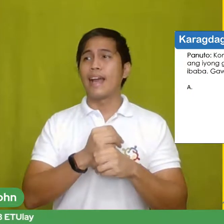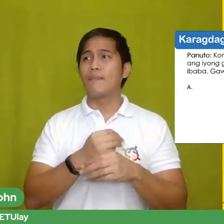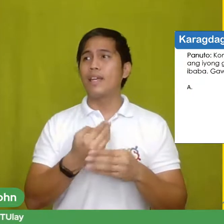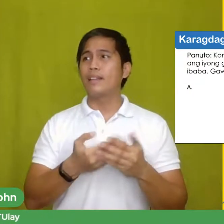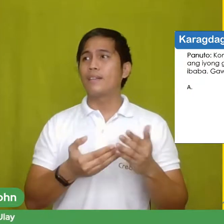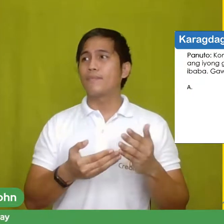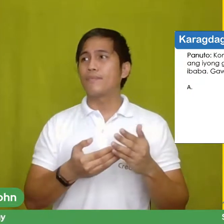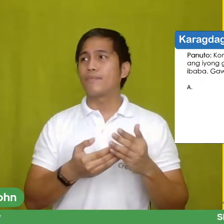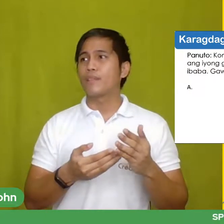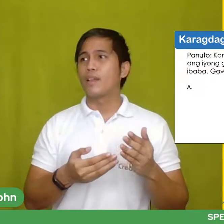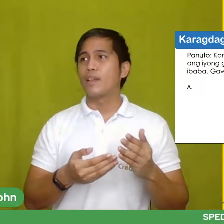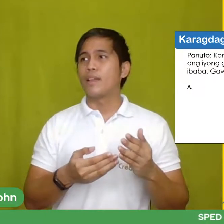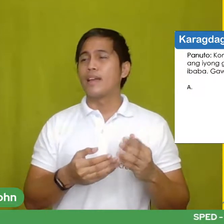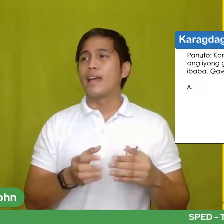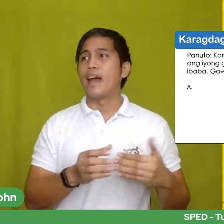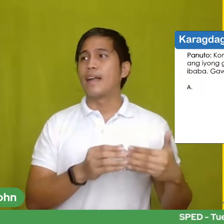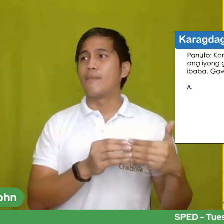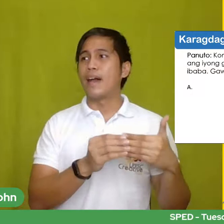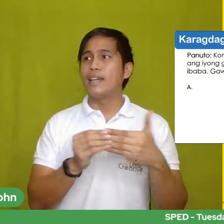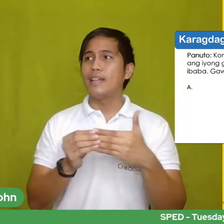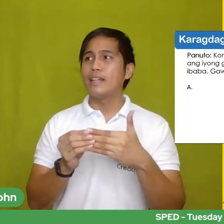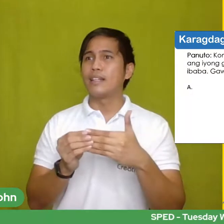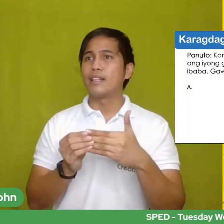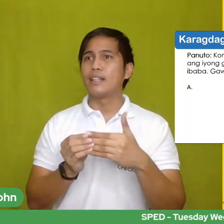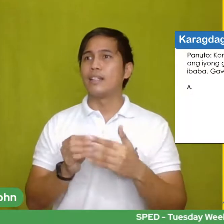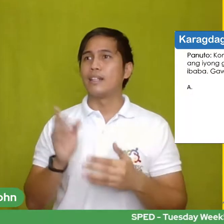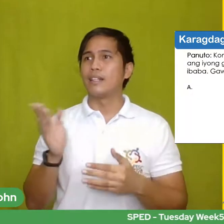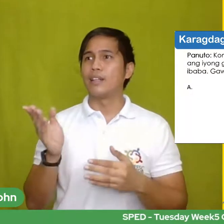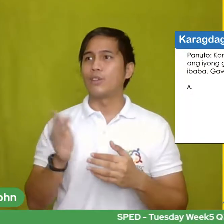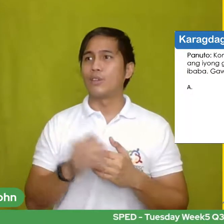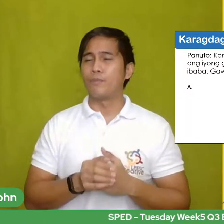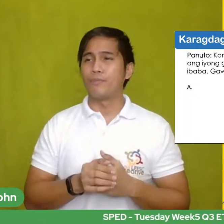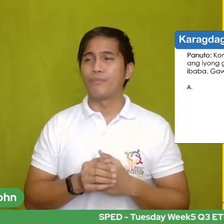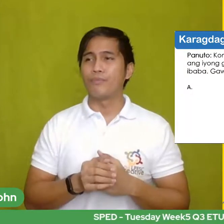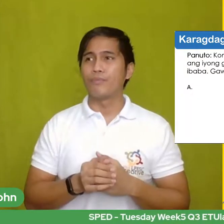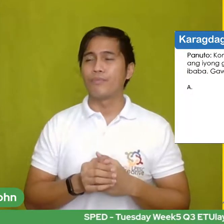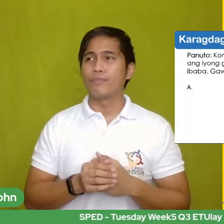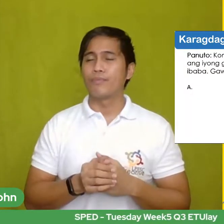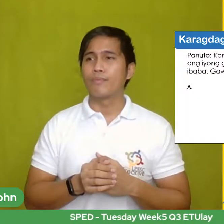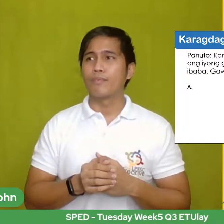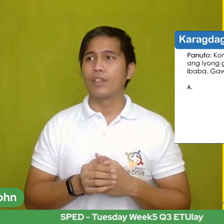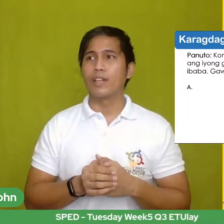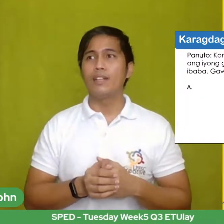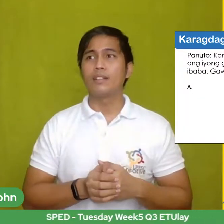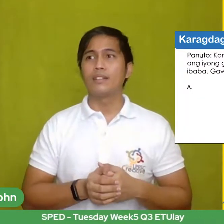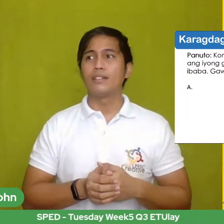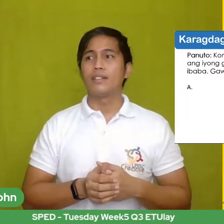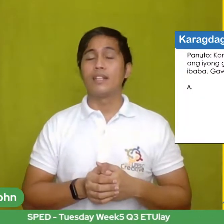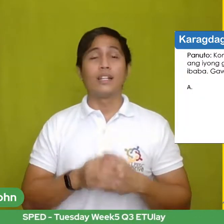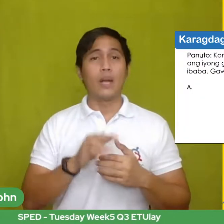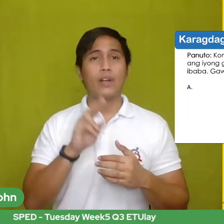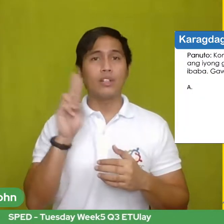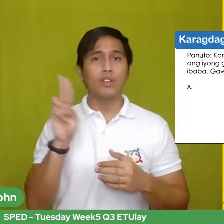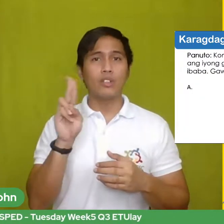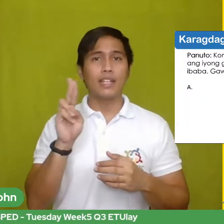Nagamit ang gabay na ito. Okay? Gawin ito sa